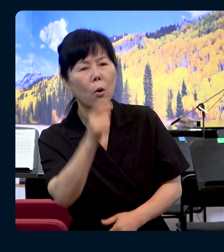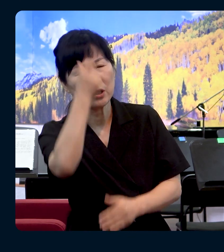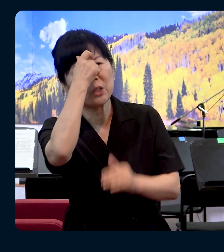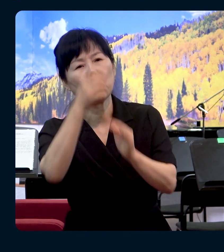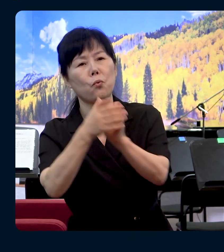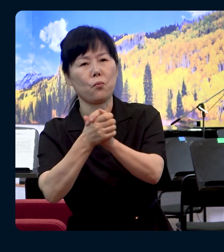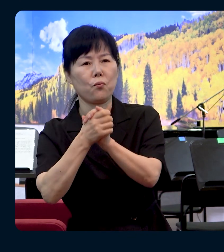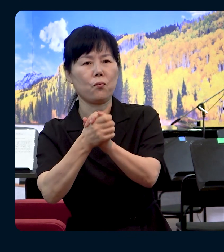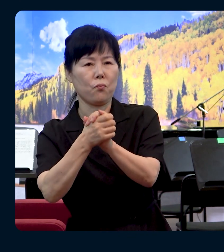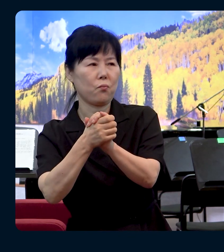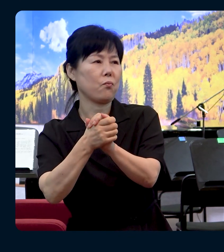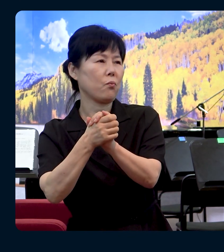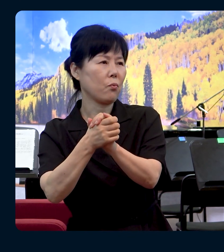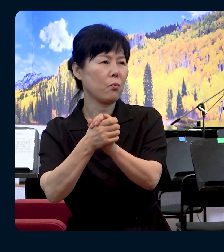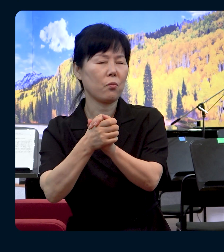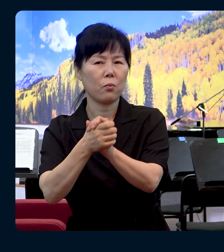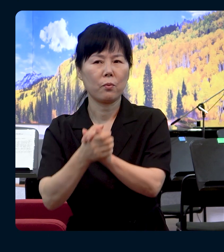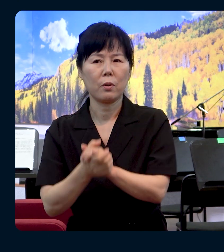기도입니다.